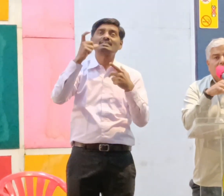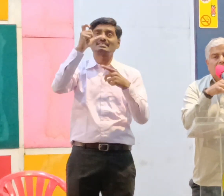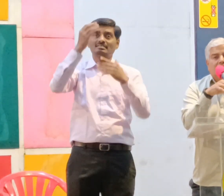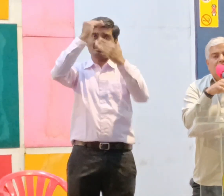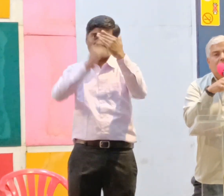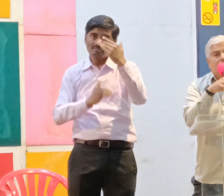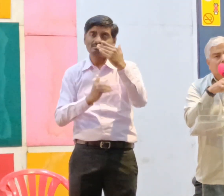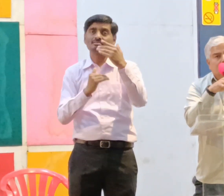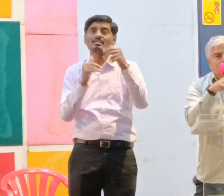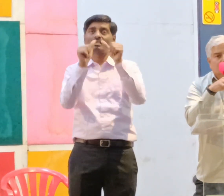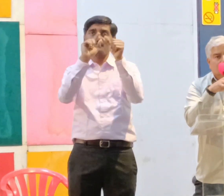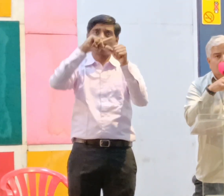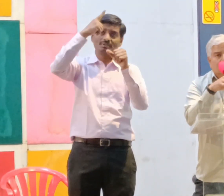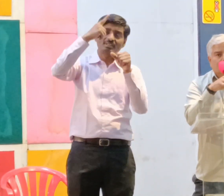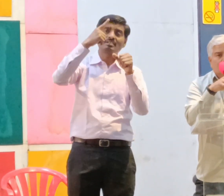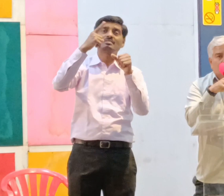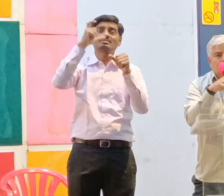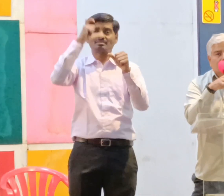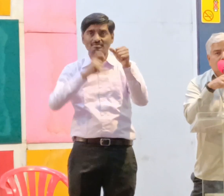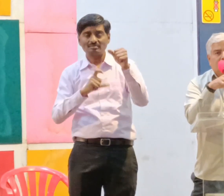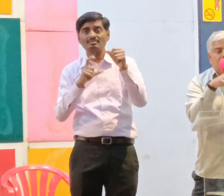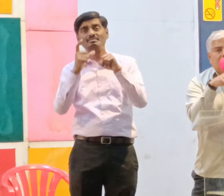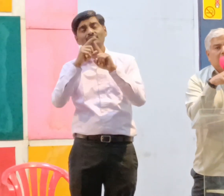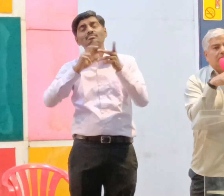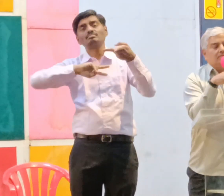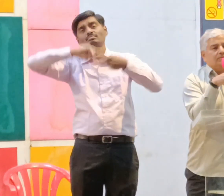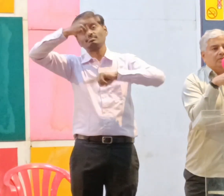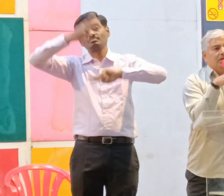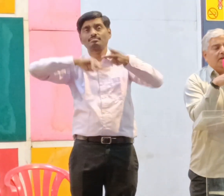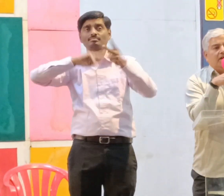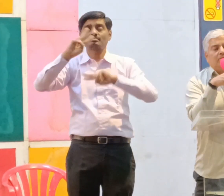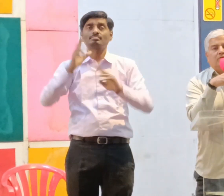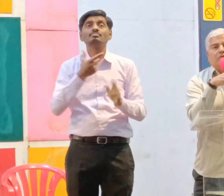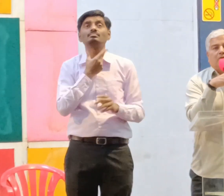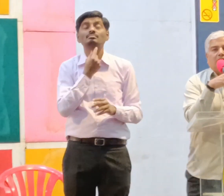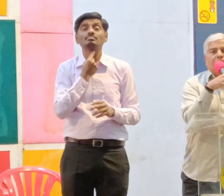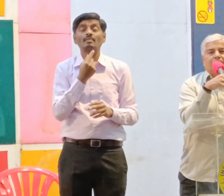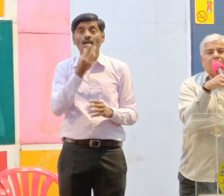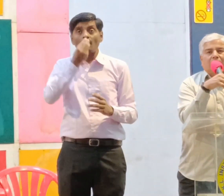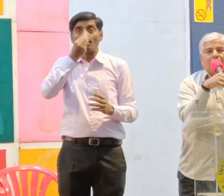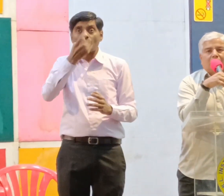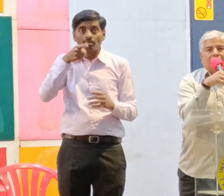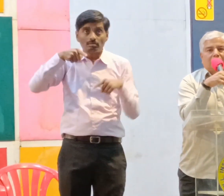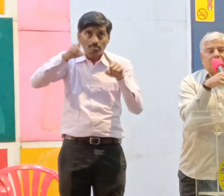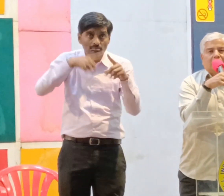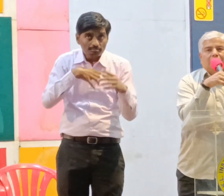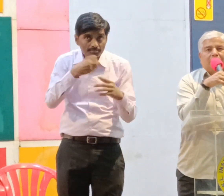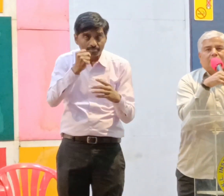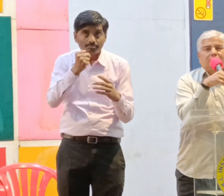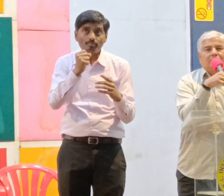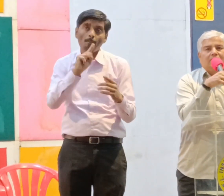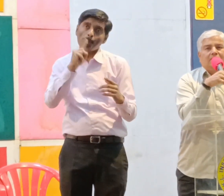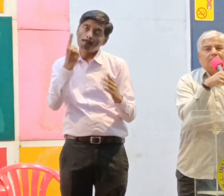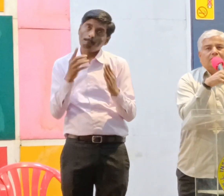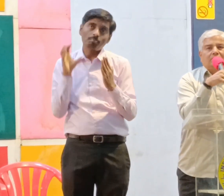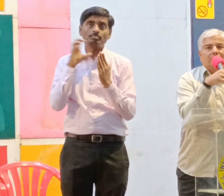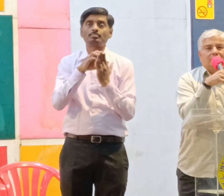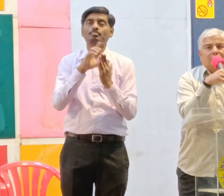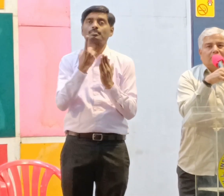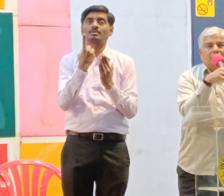અને 3જો એ પહેલો લખી શકો. એટલે જે તમને વધારે આવડતો હોય એ